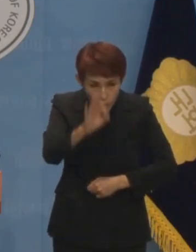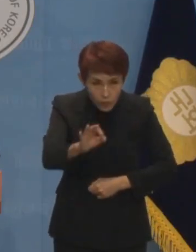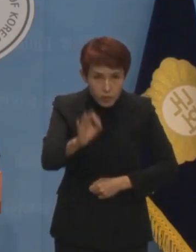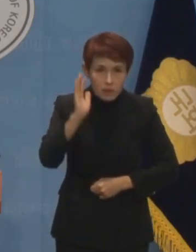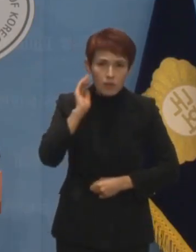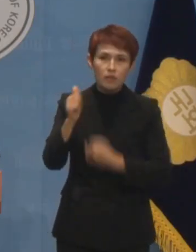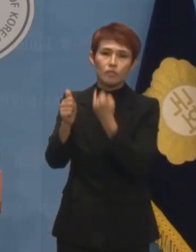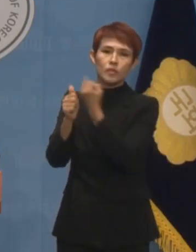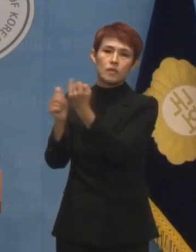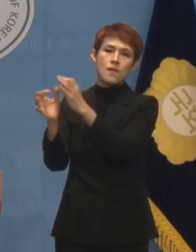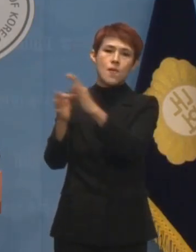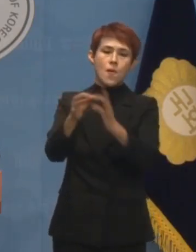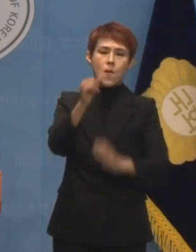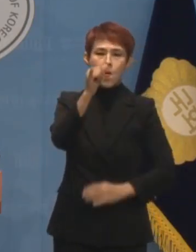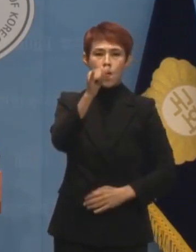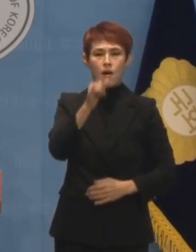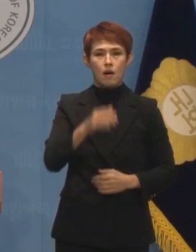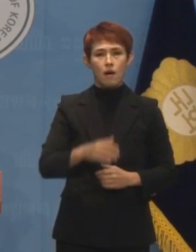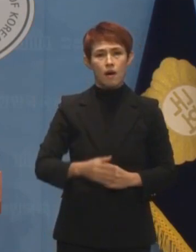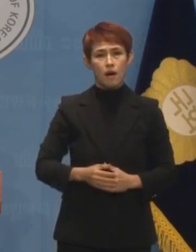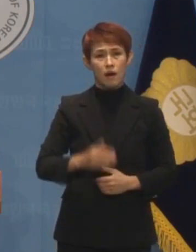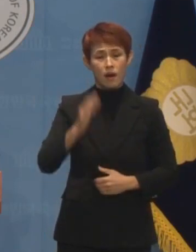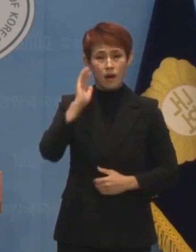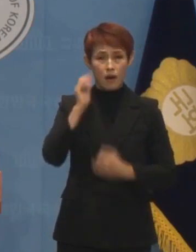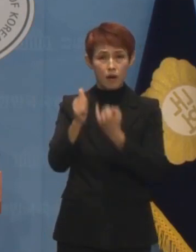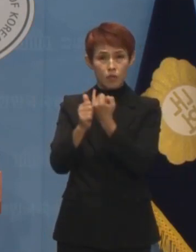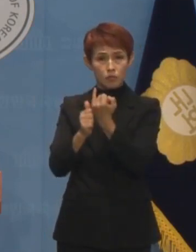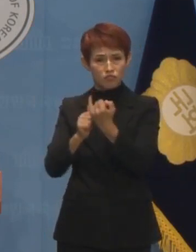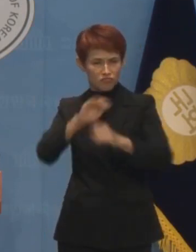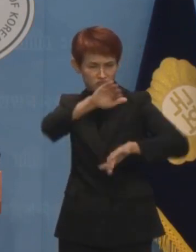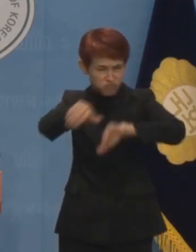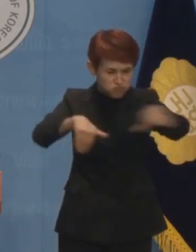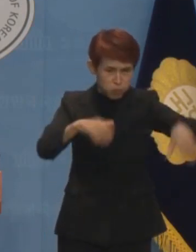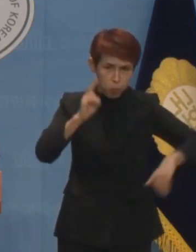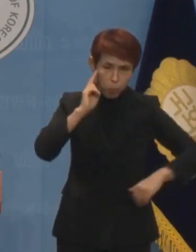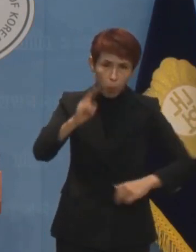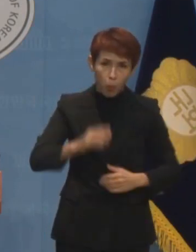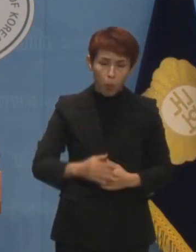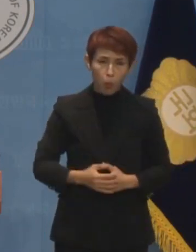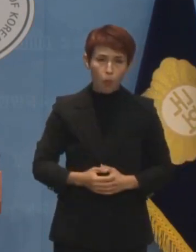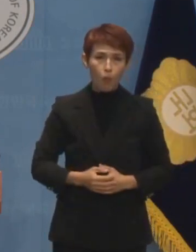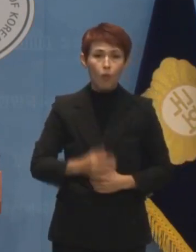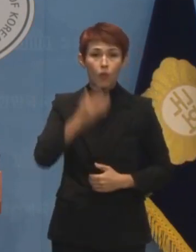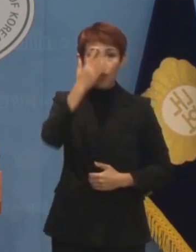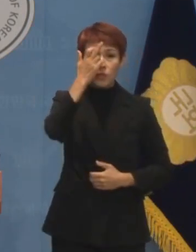대한민국은 김건희 여사의 놀이터가 아닙니다. 용산